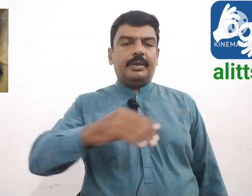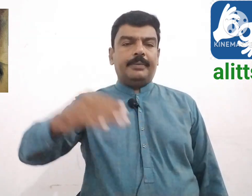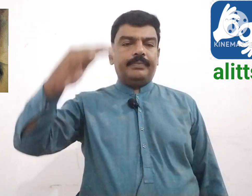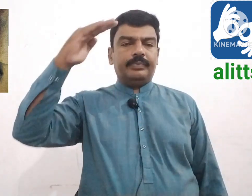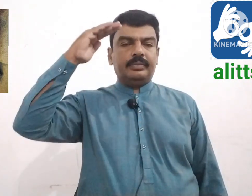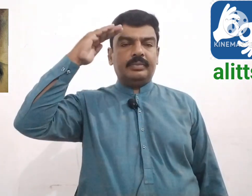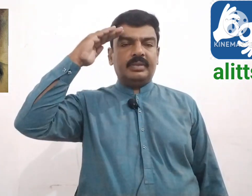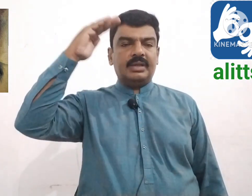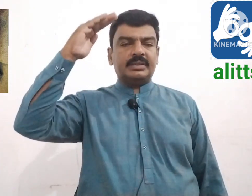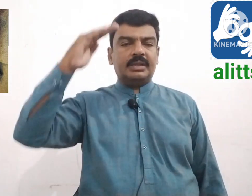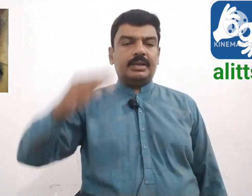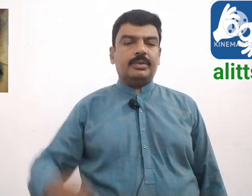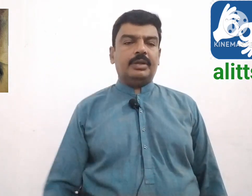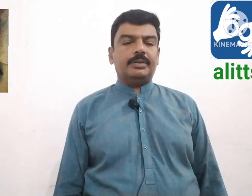बिस्मिल्लाहिर्रहमानिर्रहीम। अस्सलामु अलैकुम।